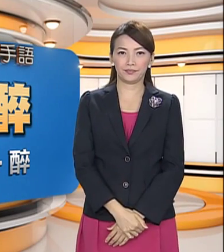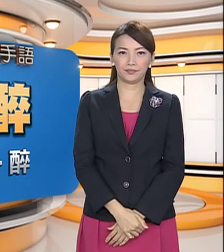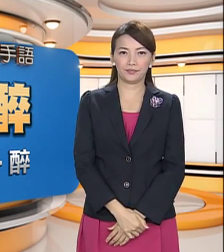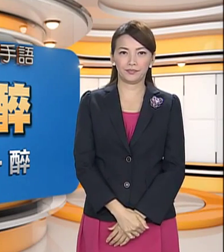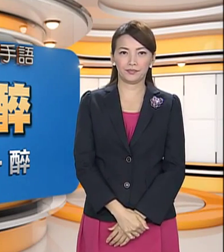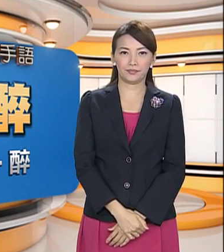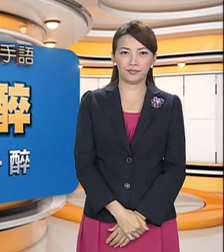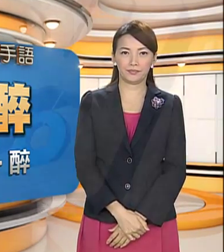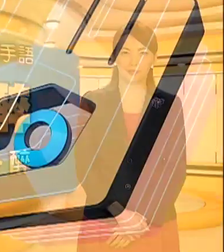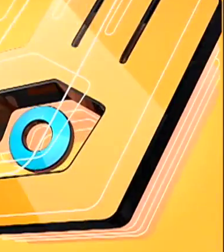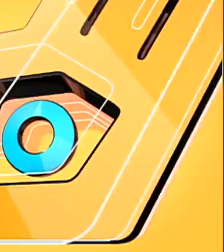情。